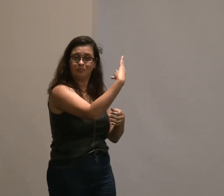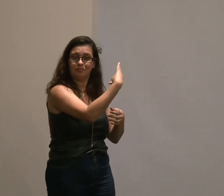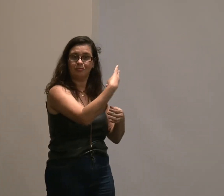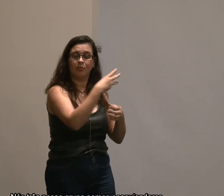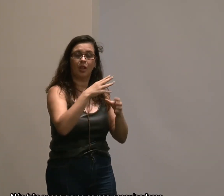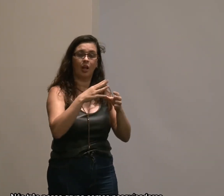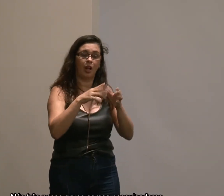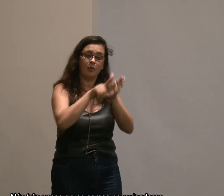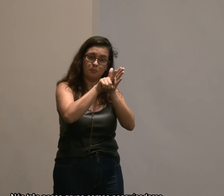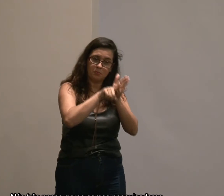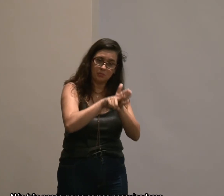eles dois